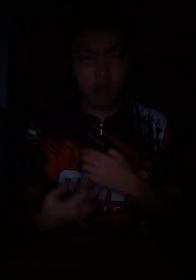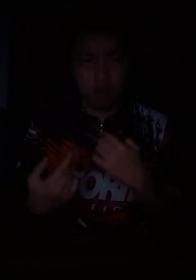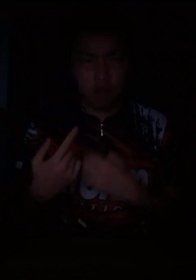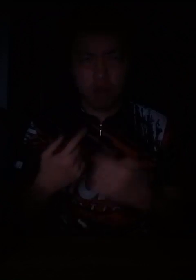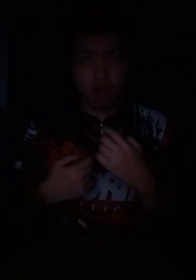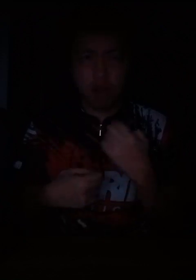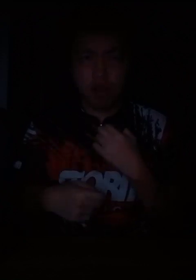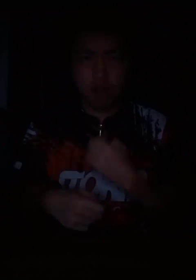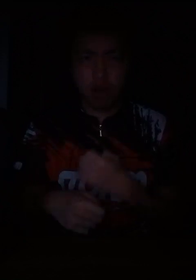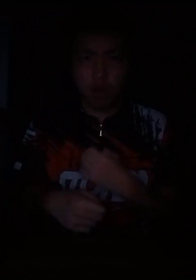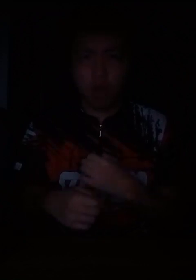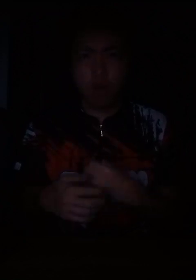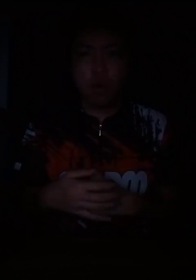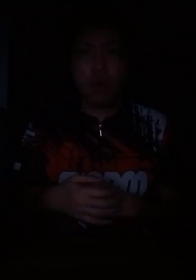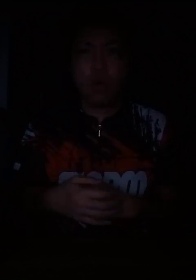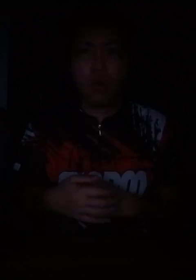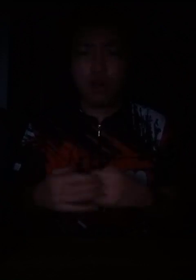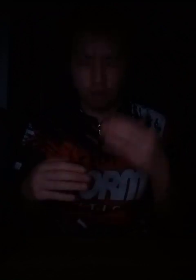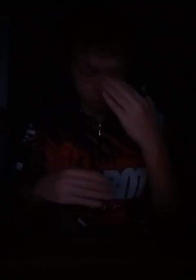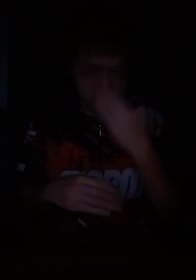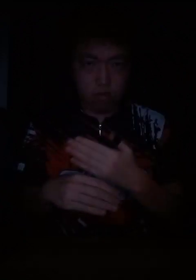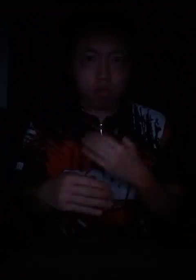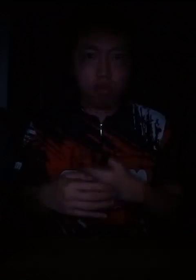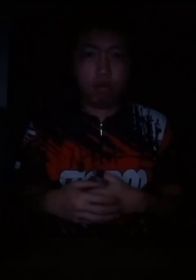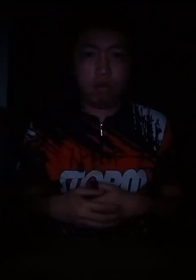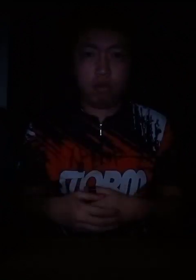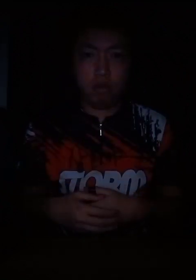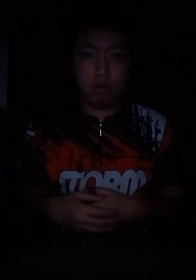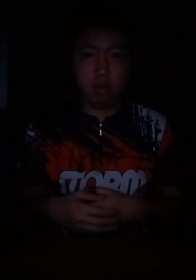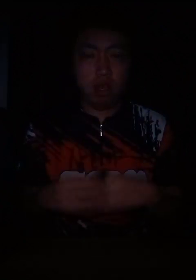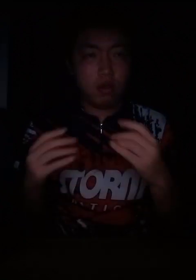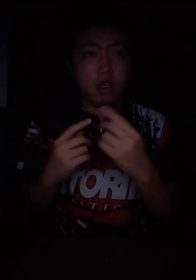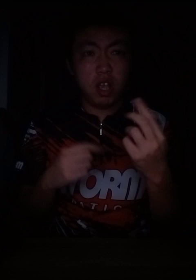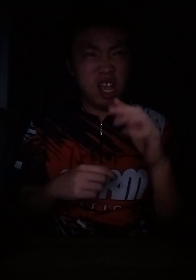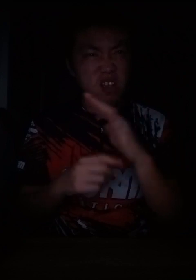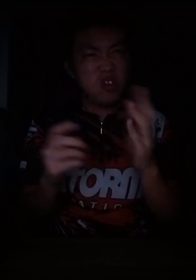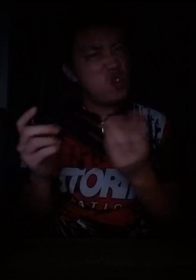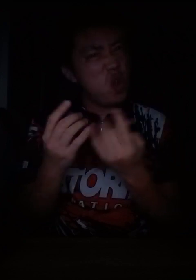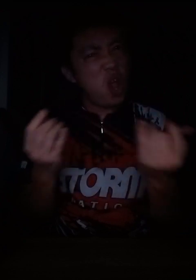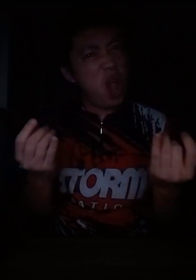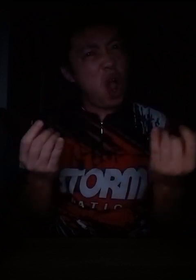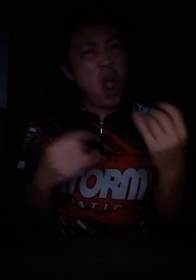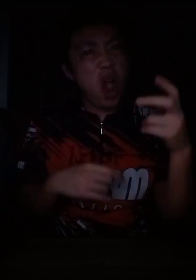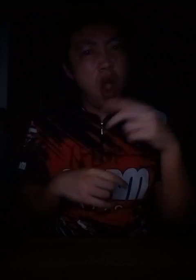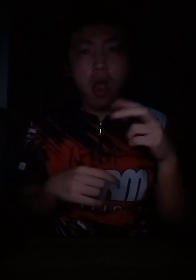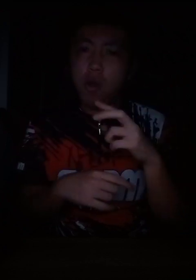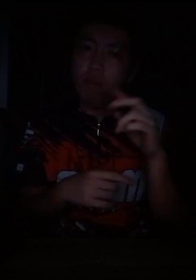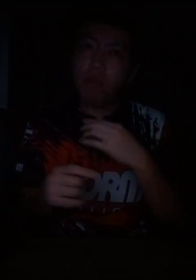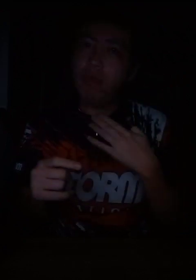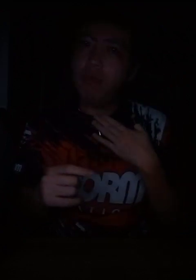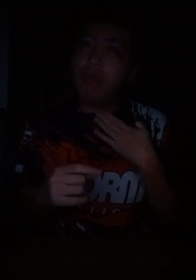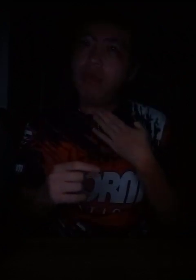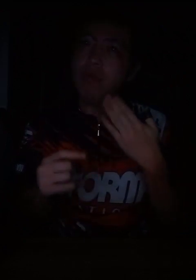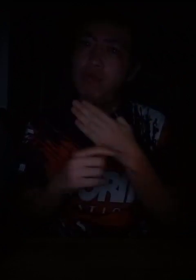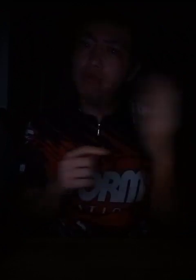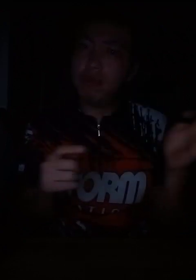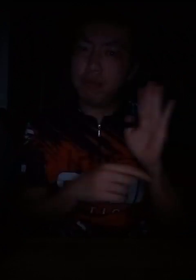아팠다면 내가 폭행이고 사과할게. 김 씨는 해당 녹취록과 상해 진단서를 이미지 파일로 경찰에